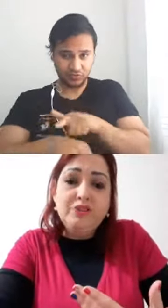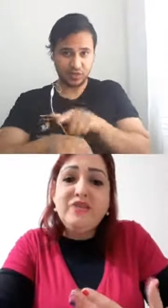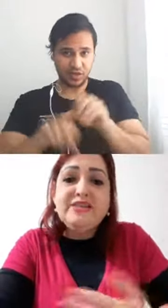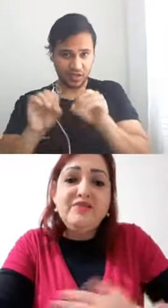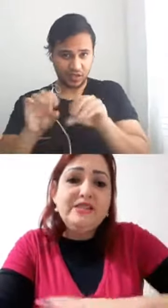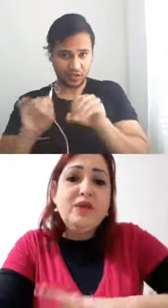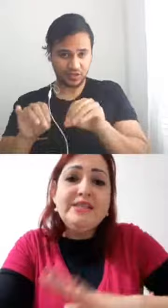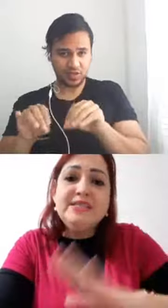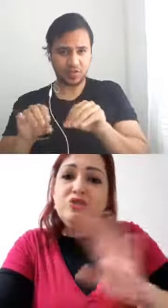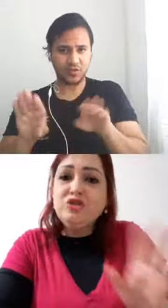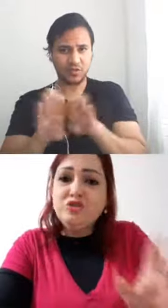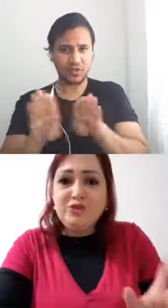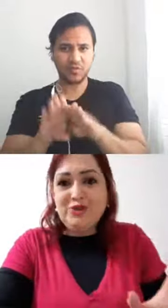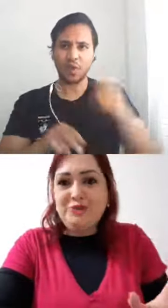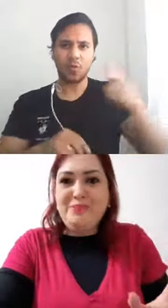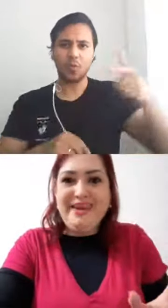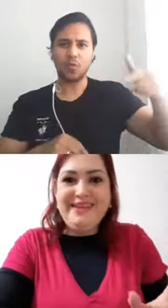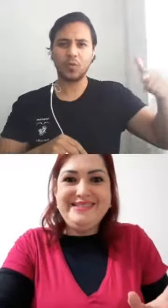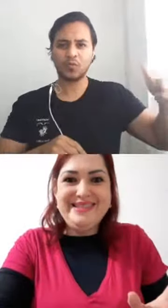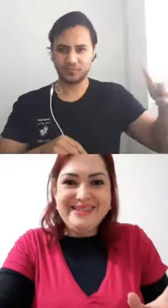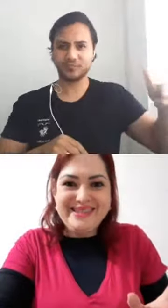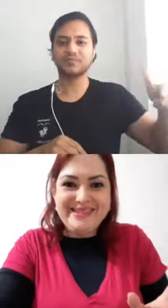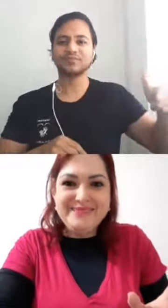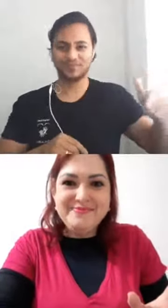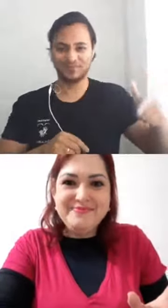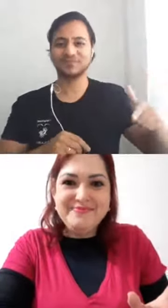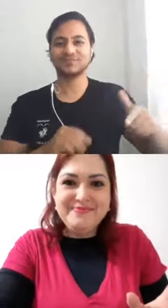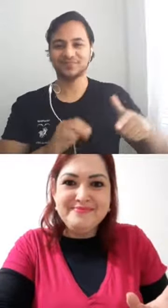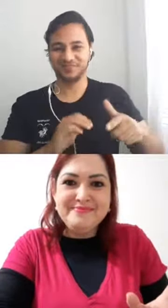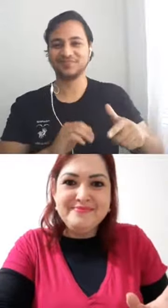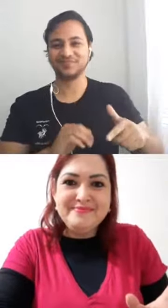eu tivesse que fazer quase que todos os outros papéis,